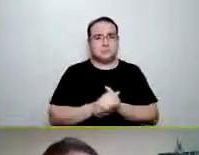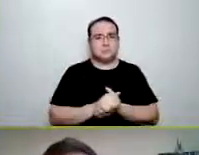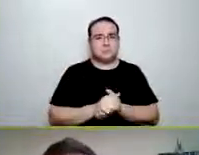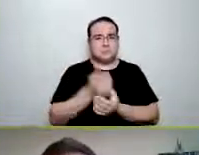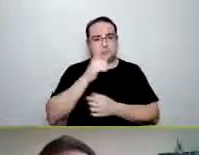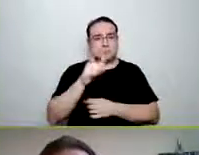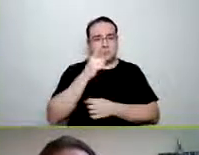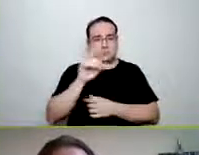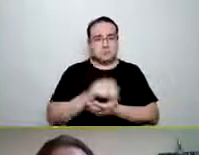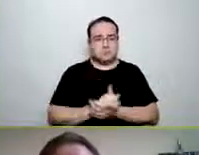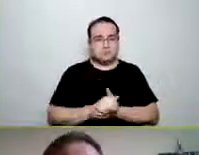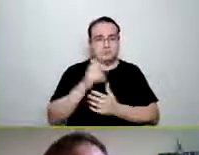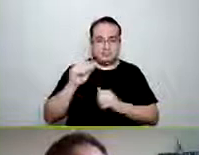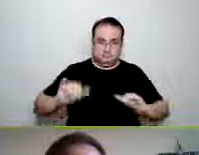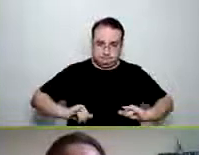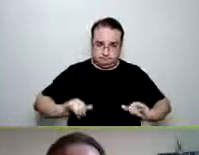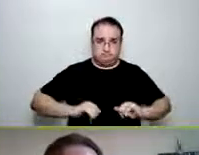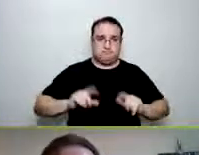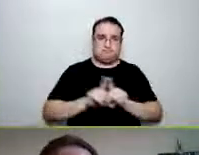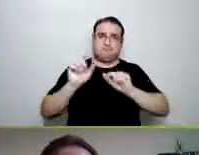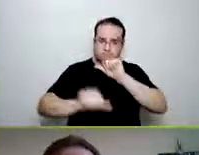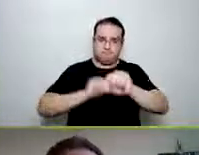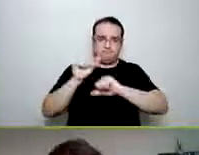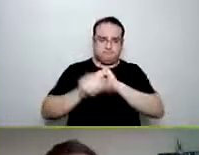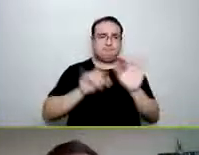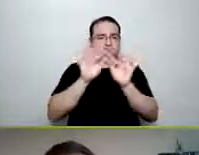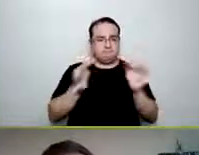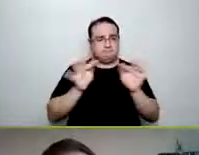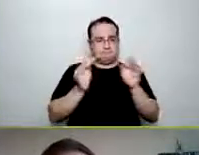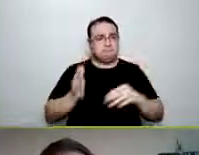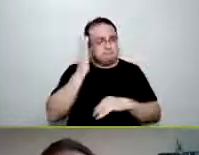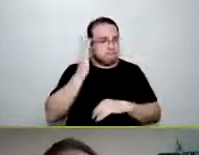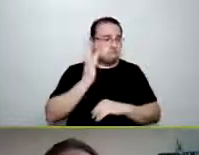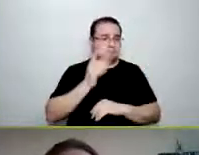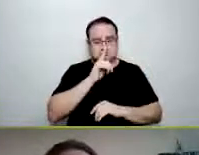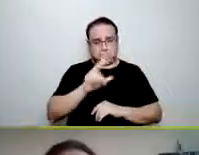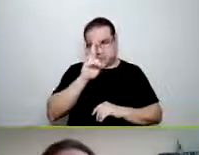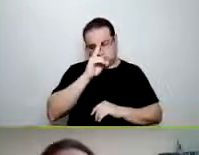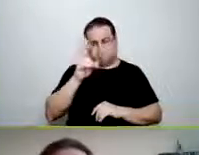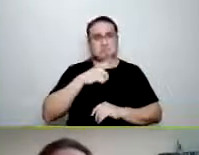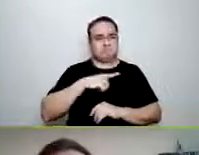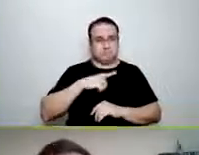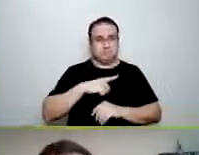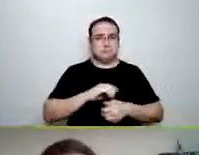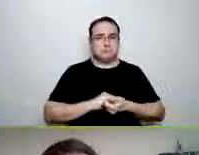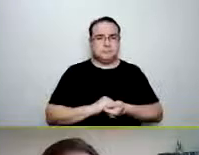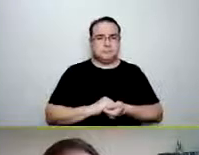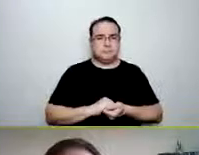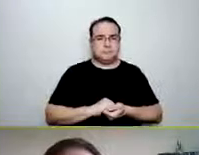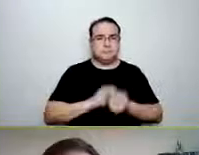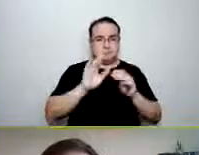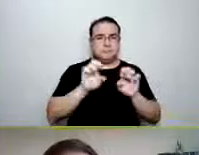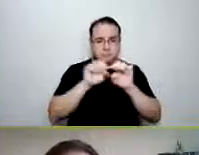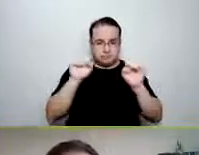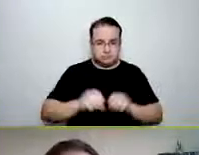outras línguas e sofreu muitas mudanças, muita simplificação. Eu achei uma língua muito forte. Agora, quando o sistema